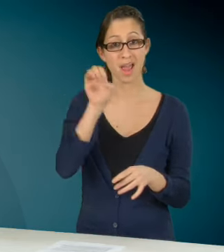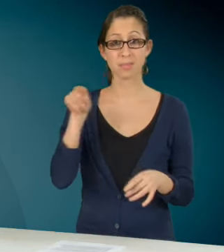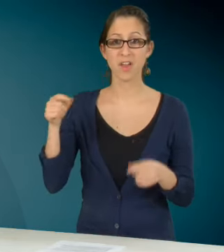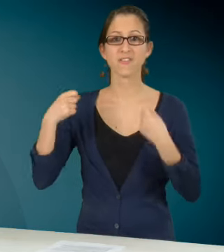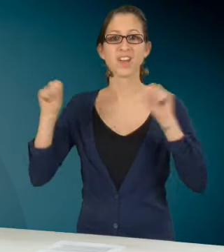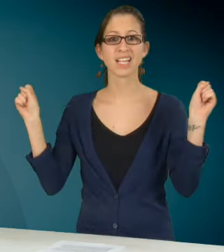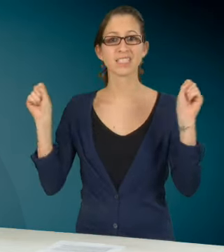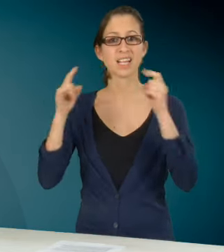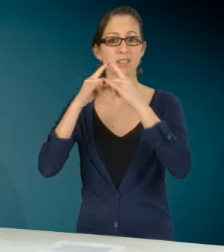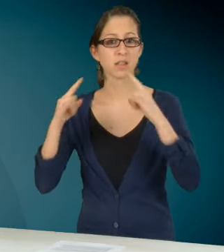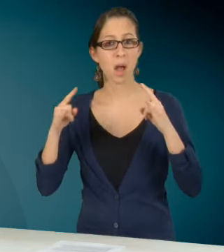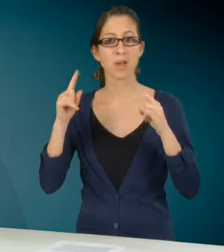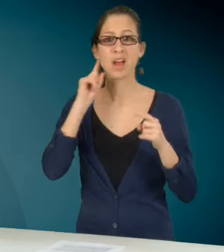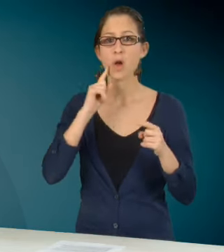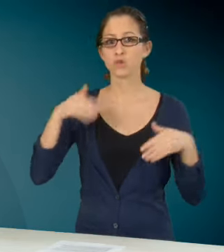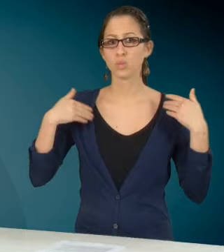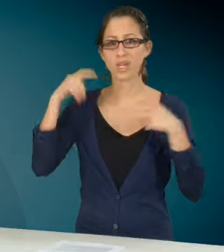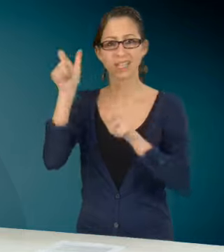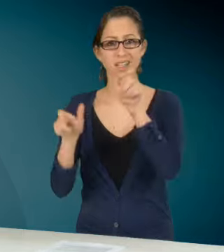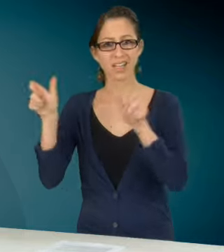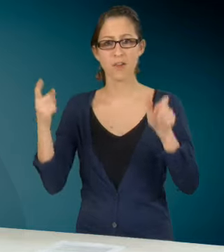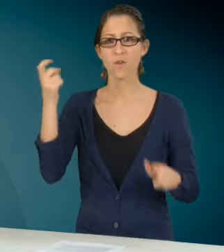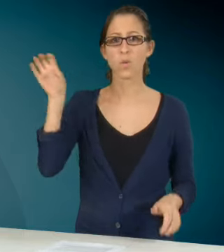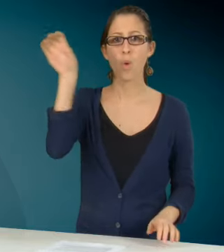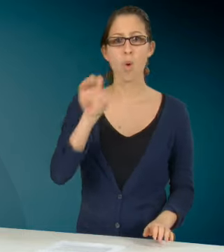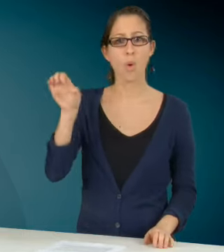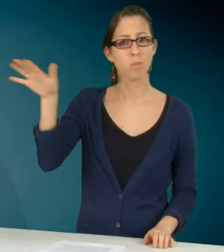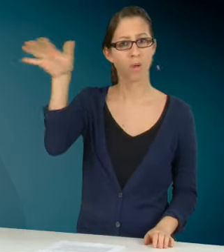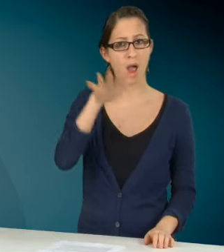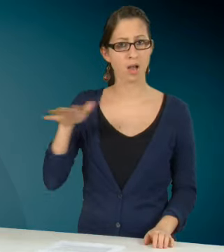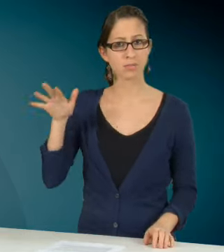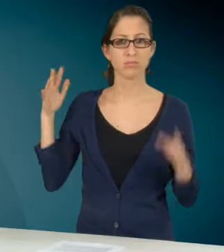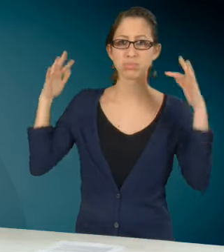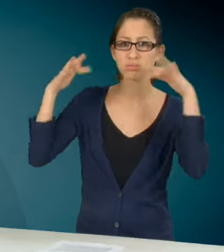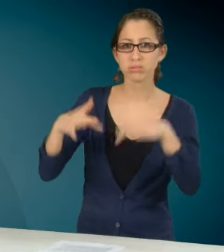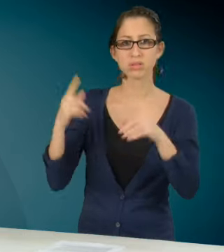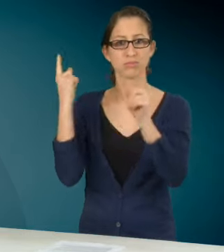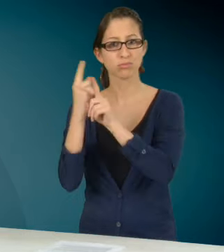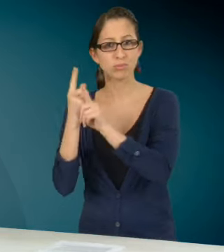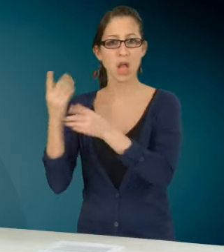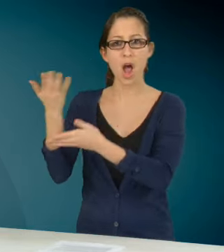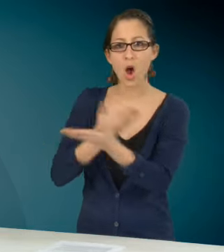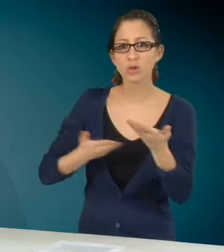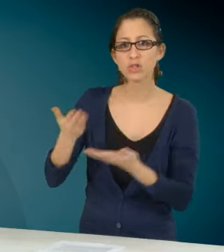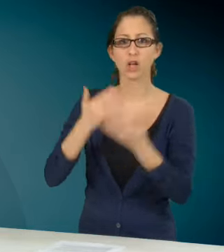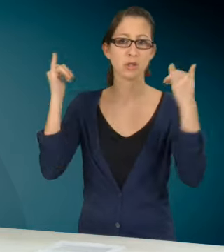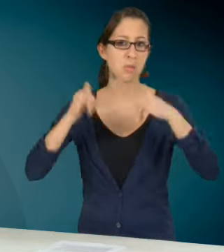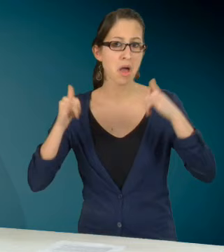camp für gehörlose jugendliche aus ganz europa organisiert man trifft sich zum austauschen und zum feiern und